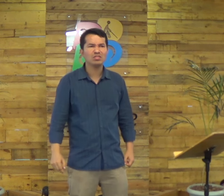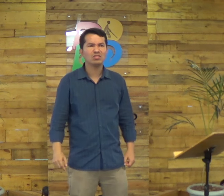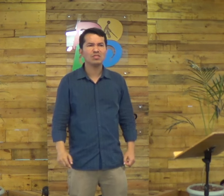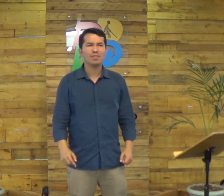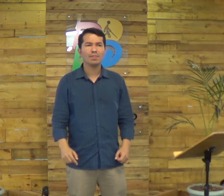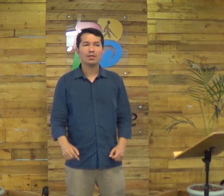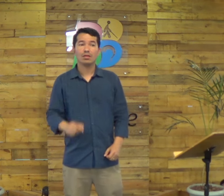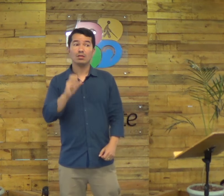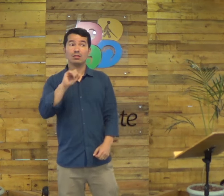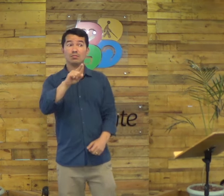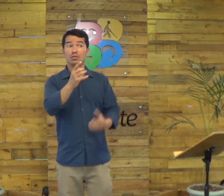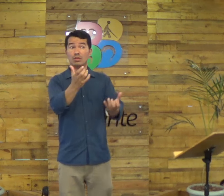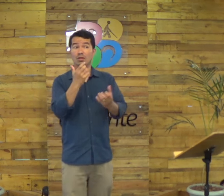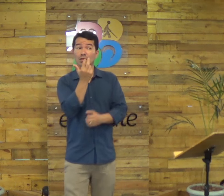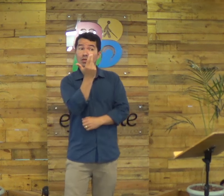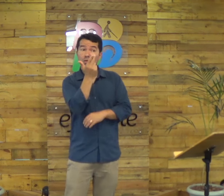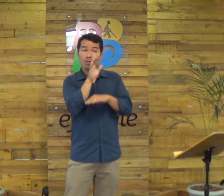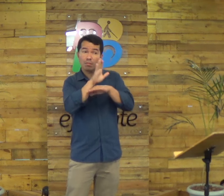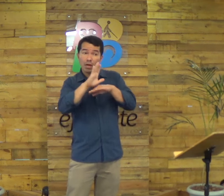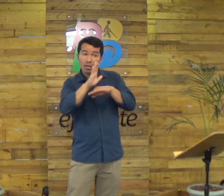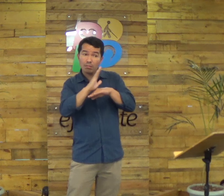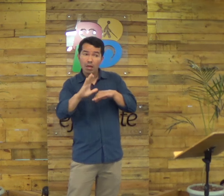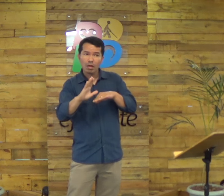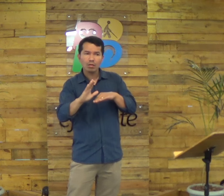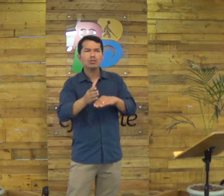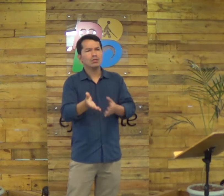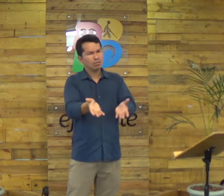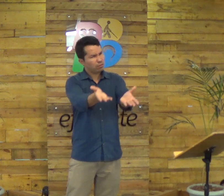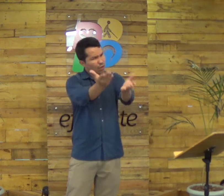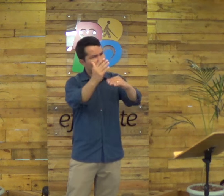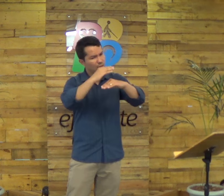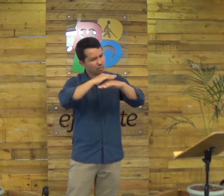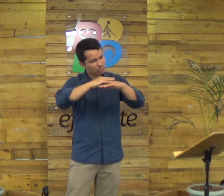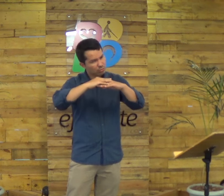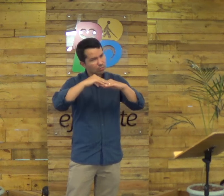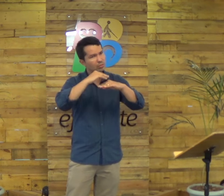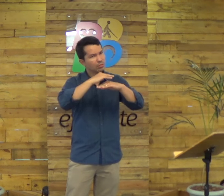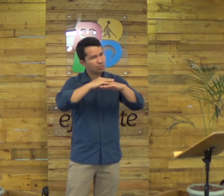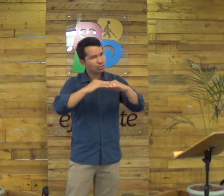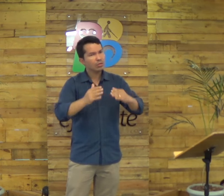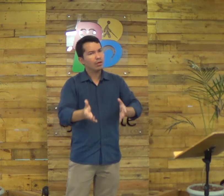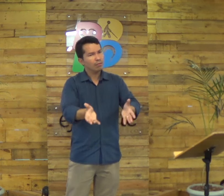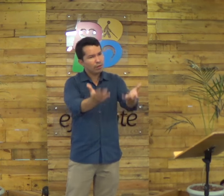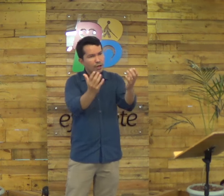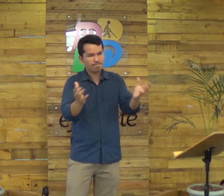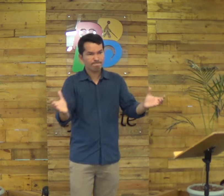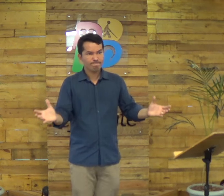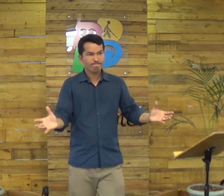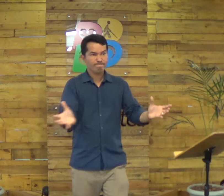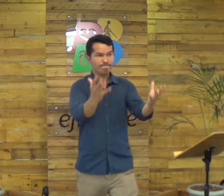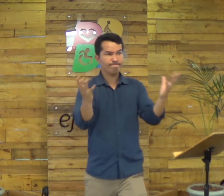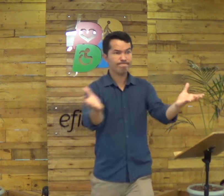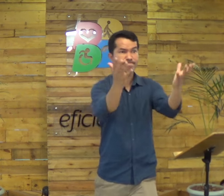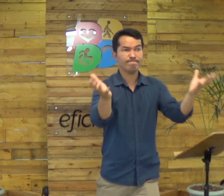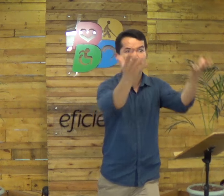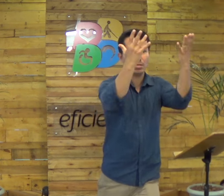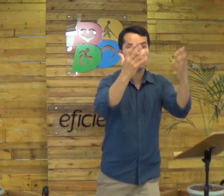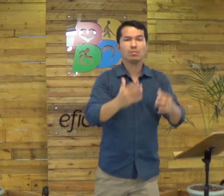hoje está muito difícil, aí você quer ser que nem barra verra, então vai, não só as pessoas, encoraje